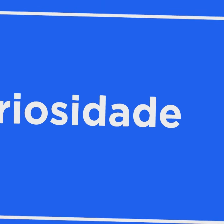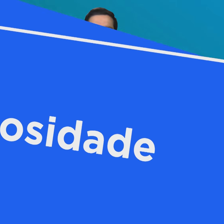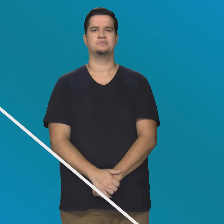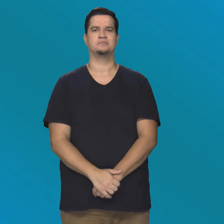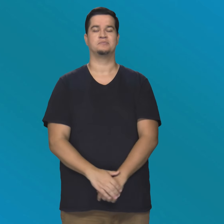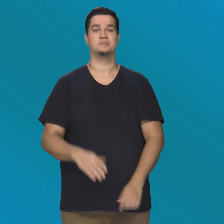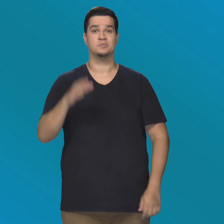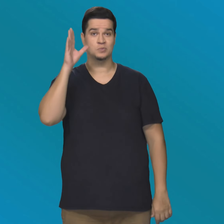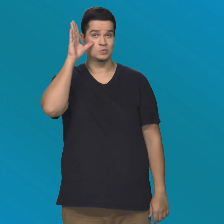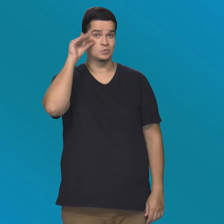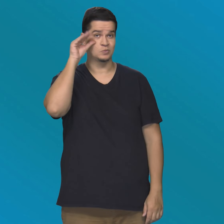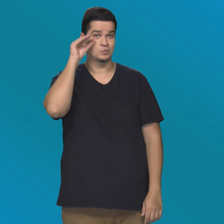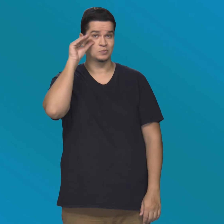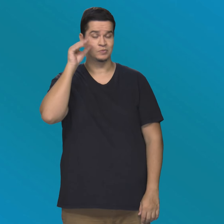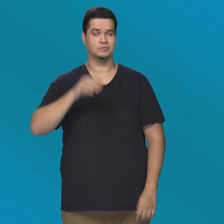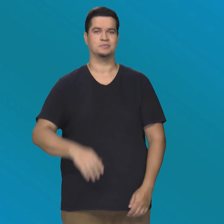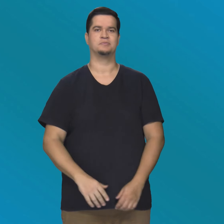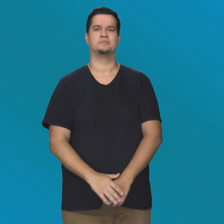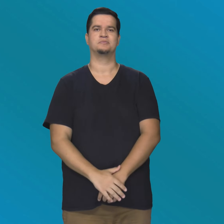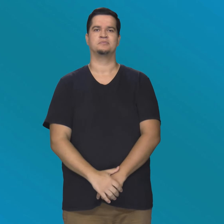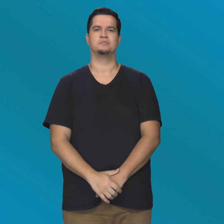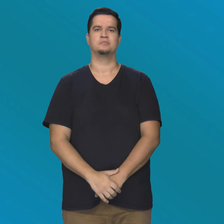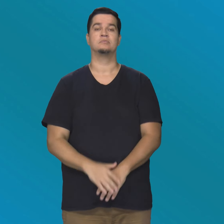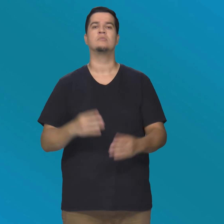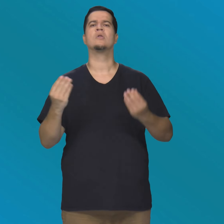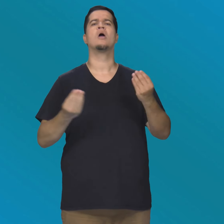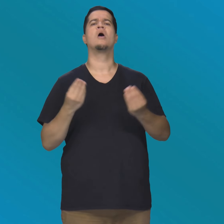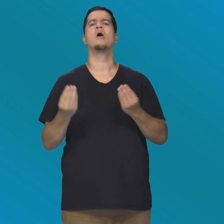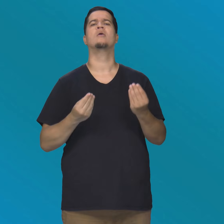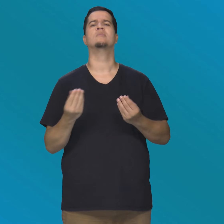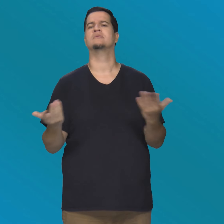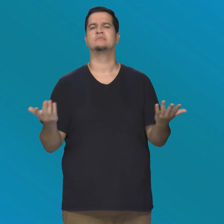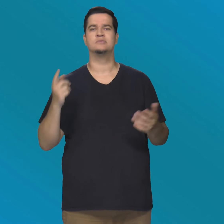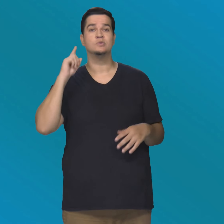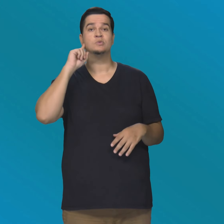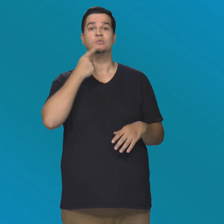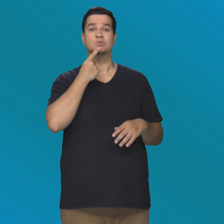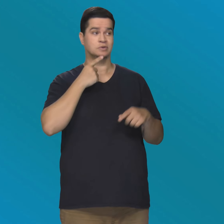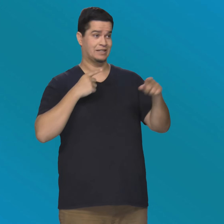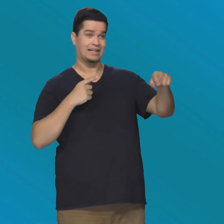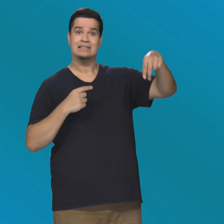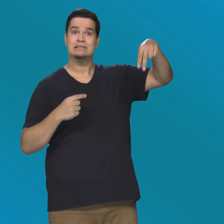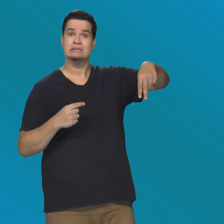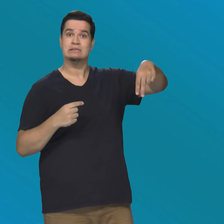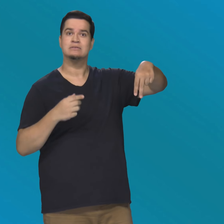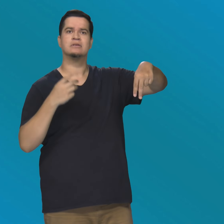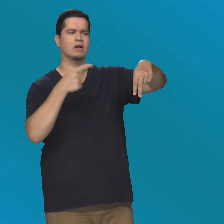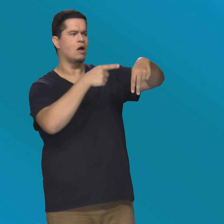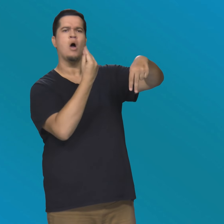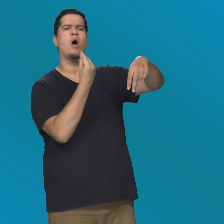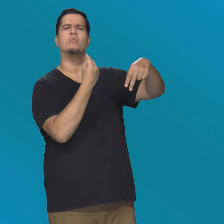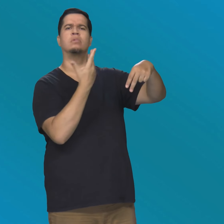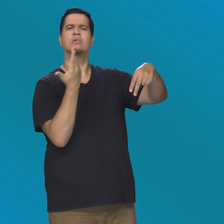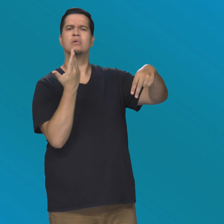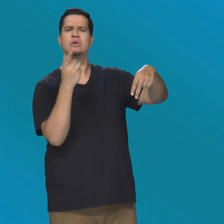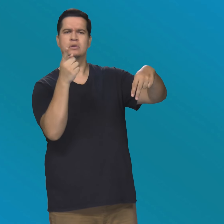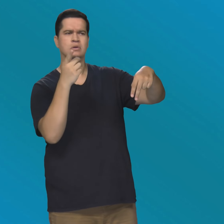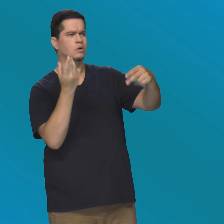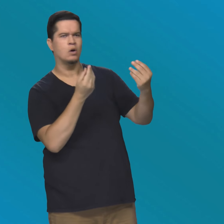lá antes de tudo uma curiosidade você sabe como que você pode chamar essa pessoa surda que tá caminhando